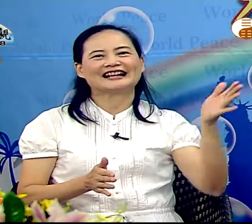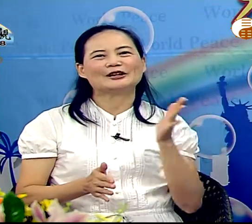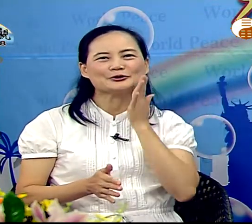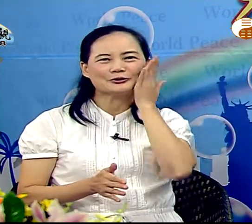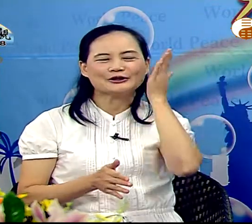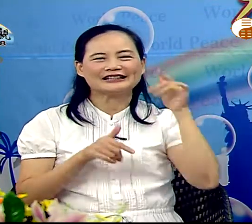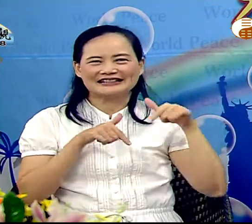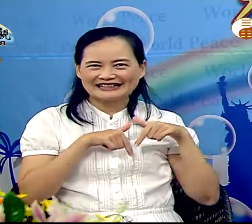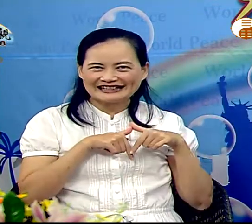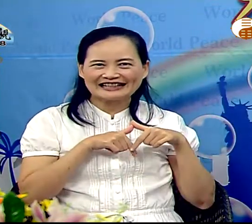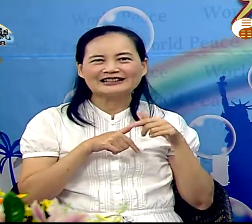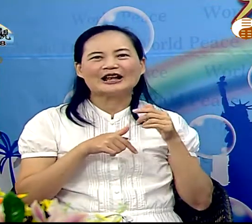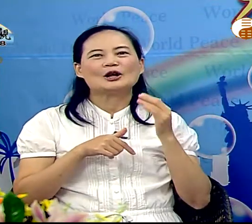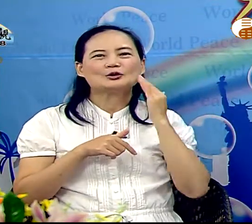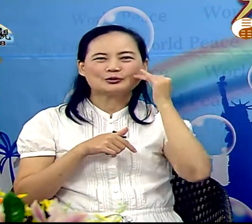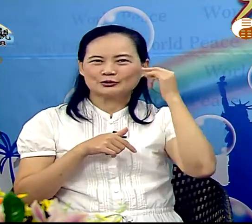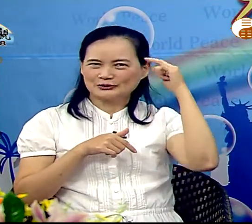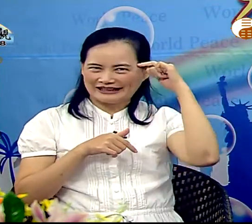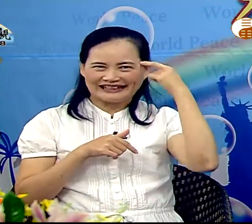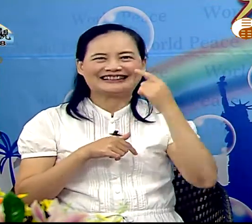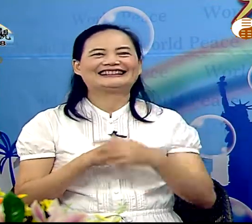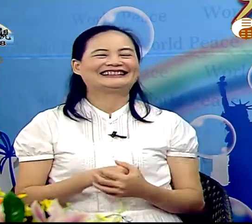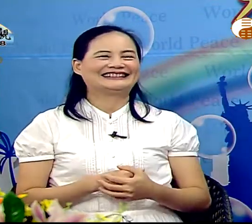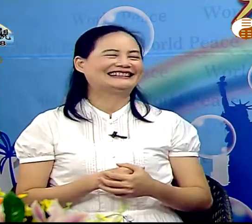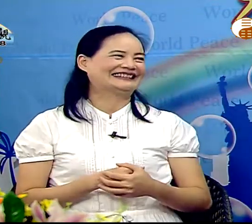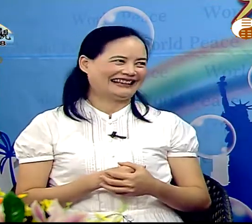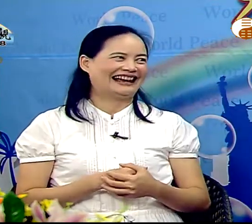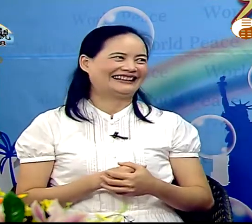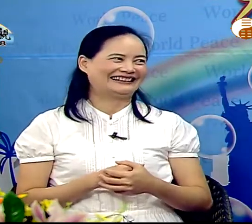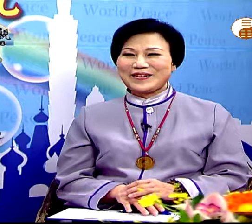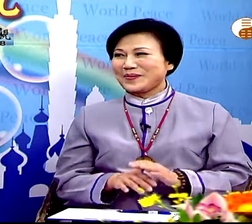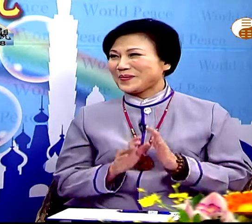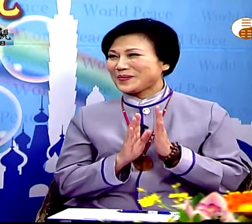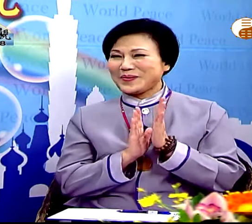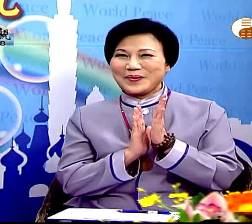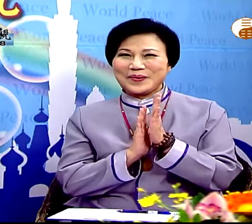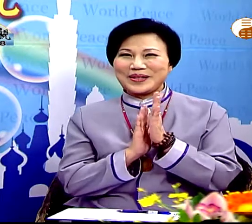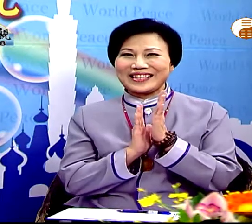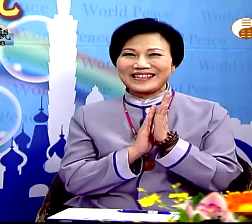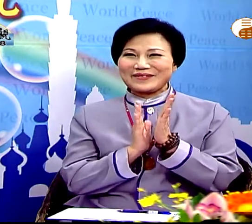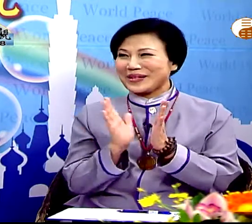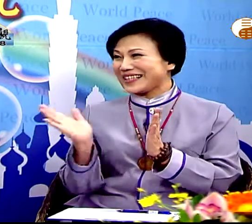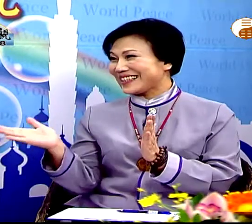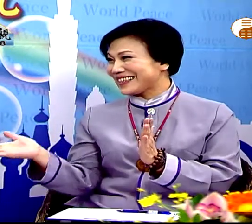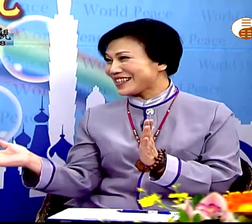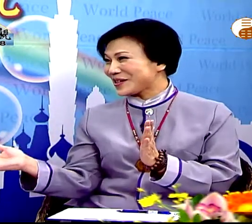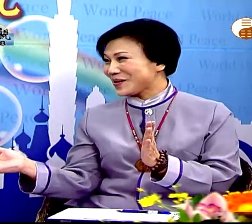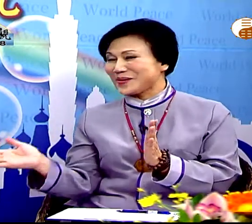很顺心如意。好，谢谢。 我可以给你一个手语